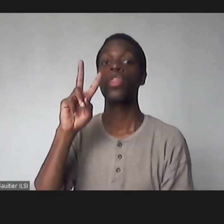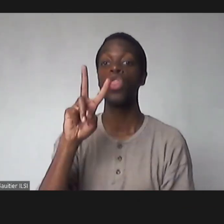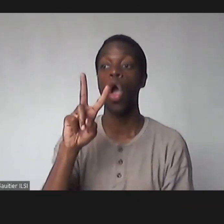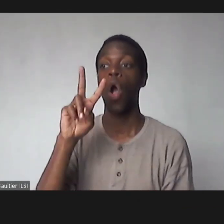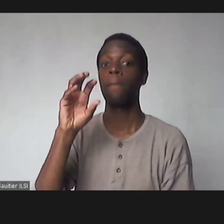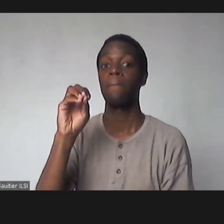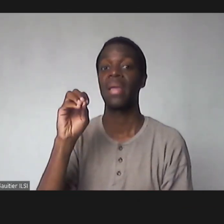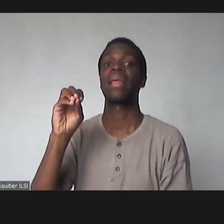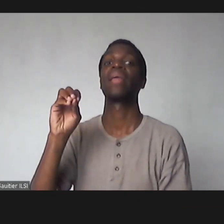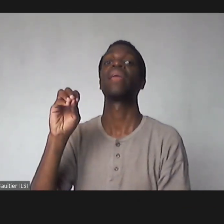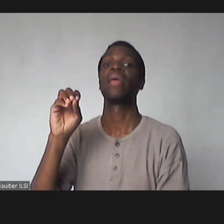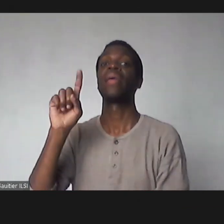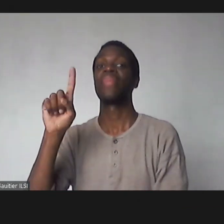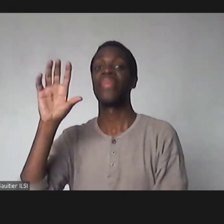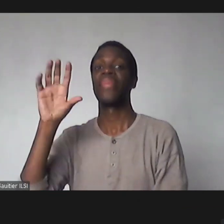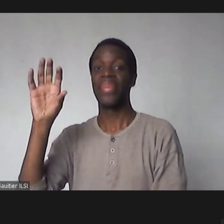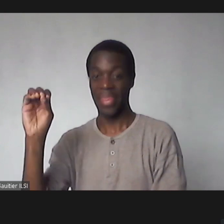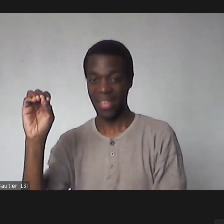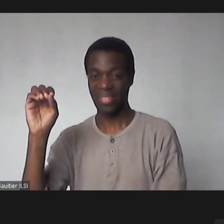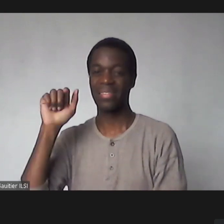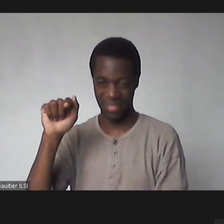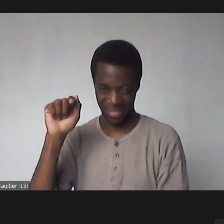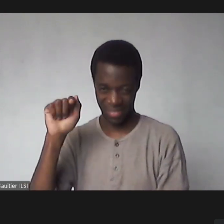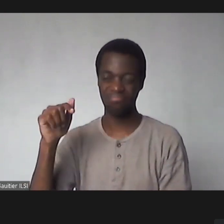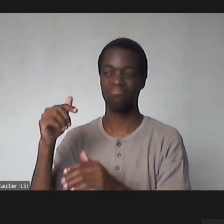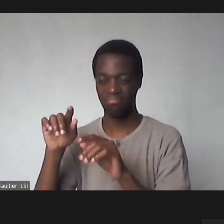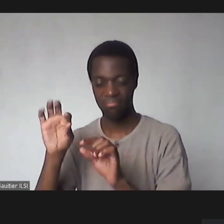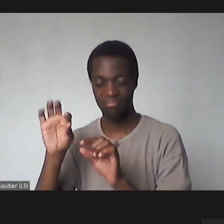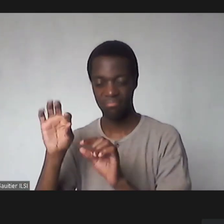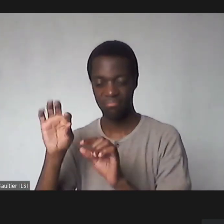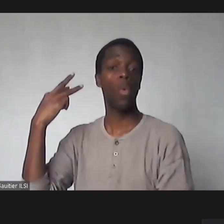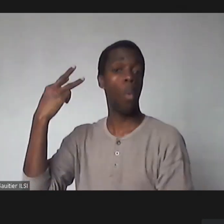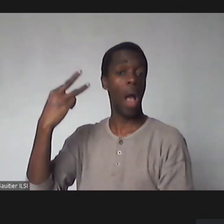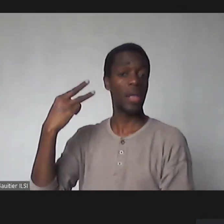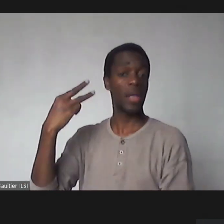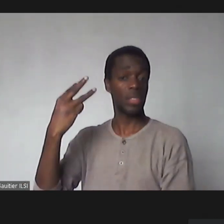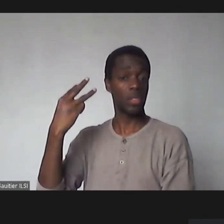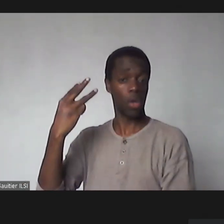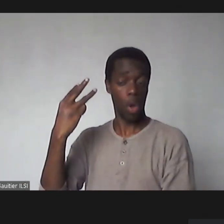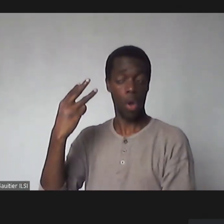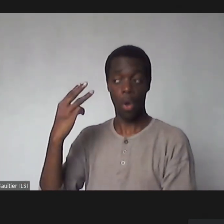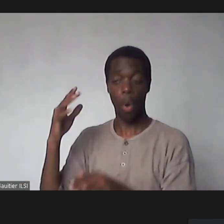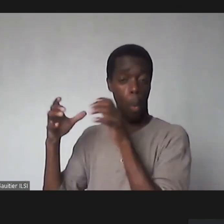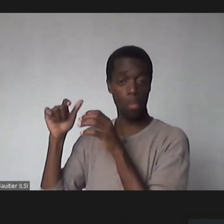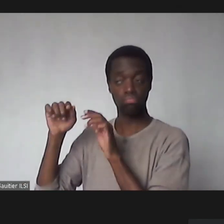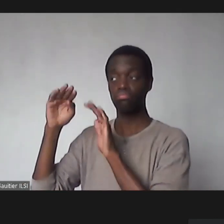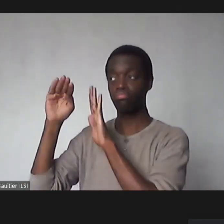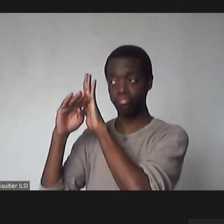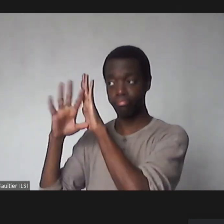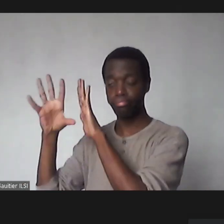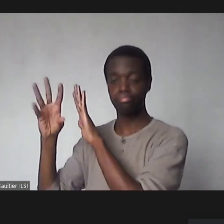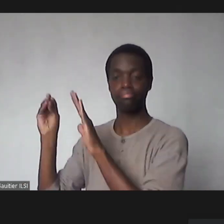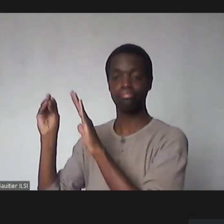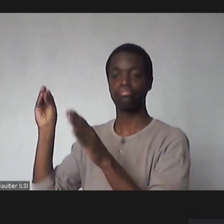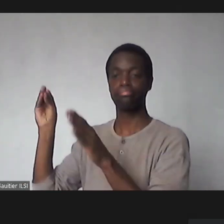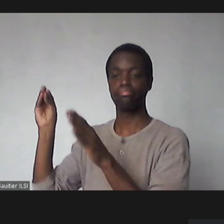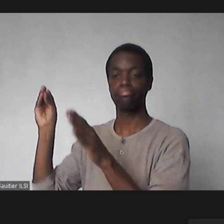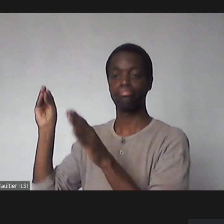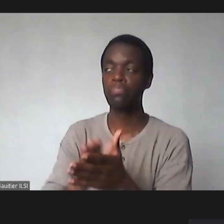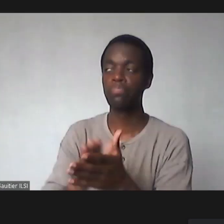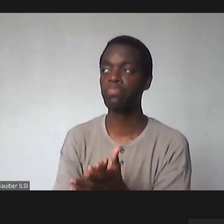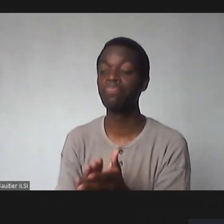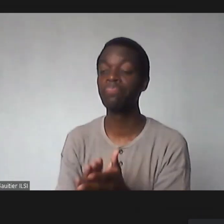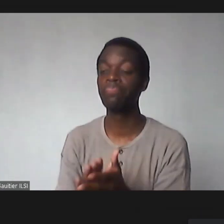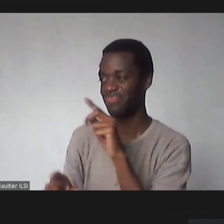Seguimos con el Ocean Group. ¿Se puede cambiar para 2000? Seguimos con el Ocean Group